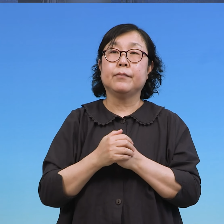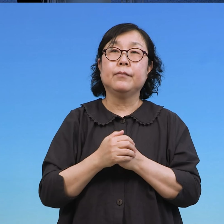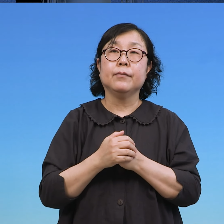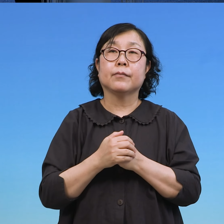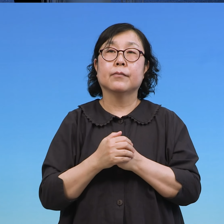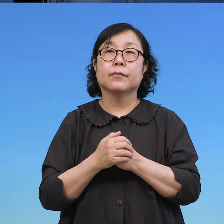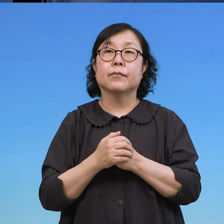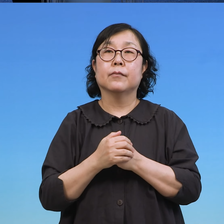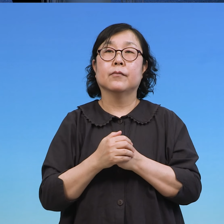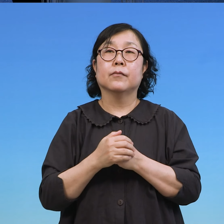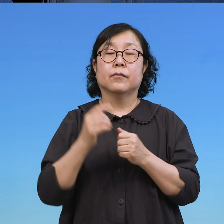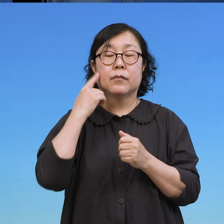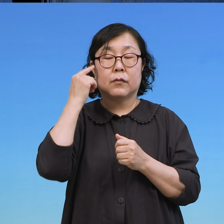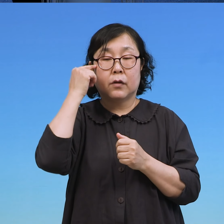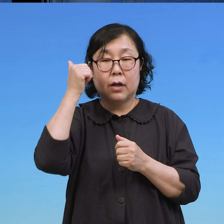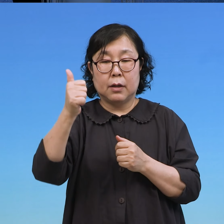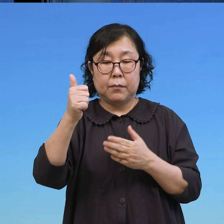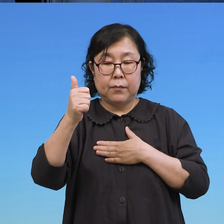읽어드릴게요.